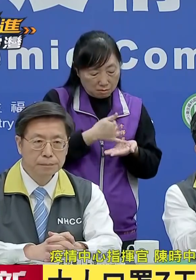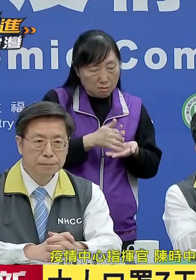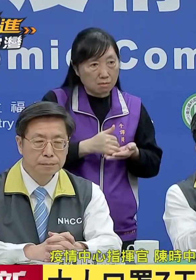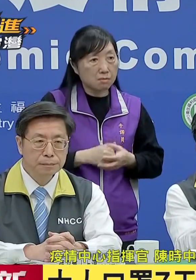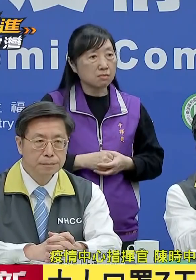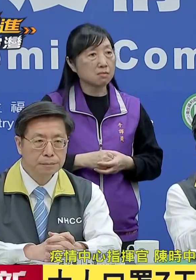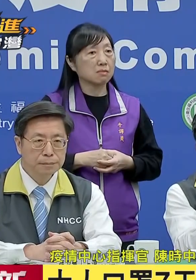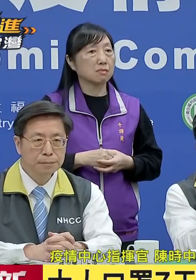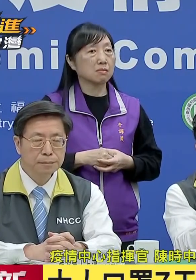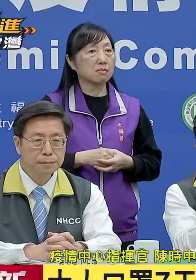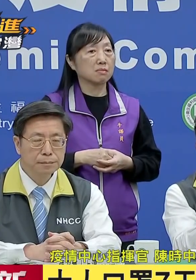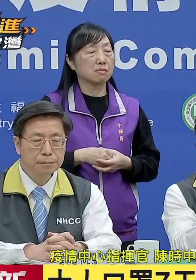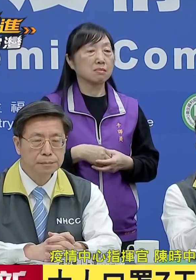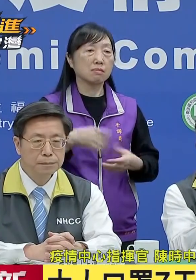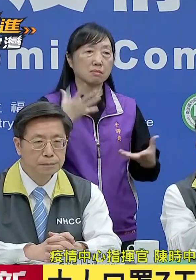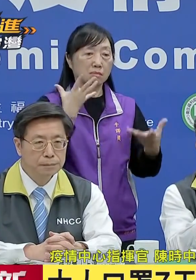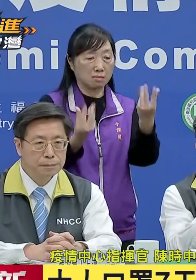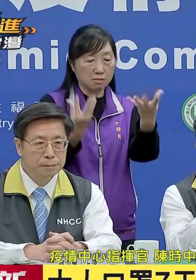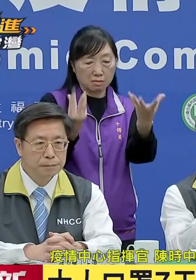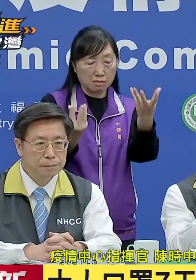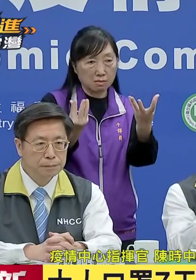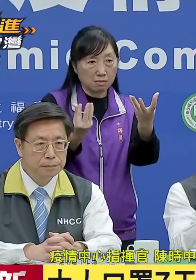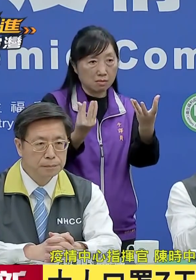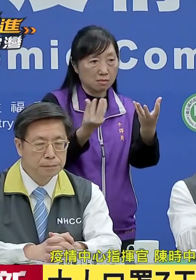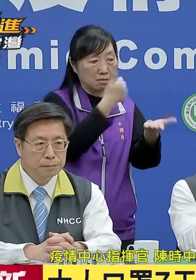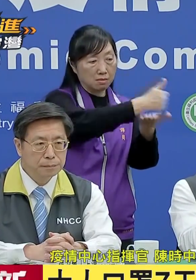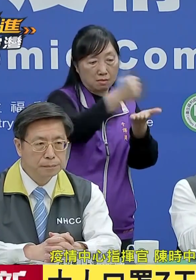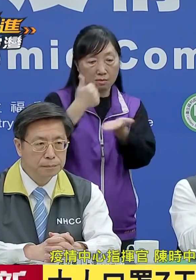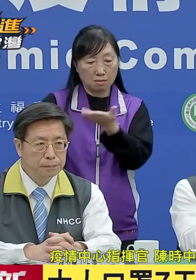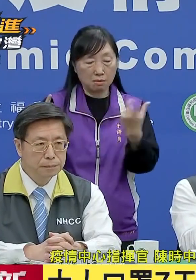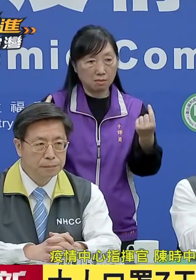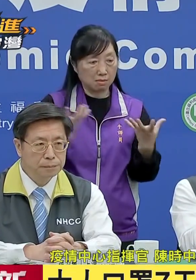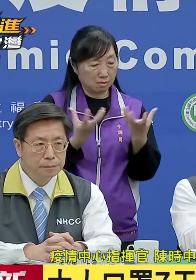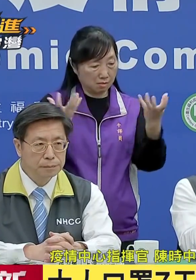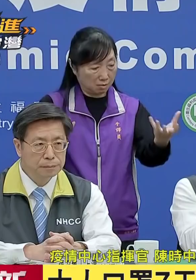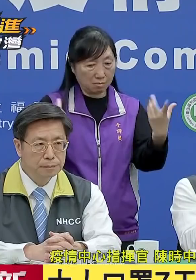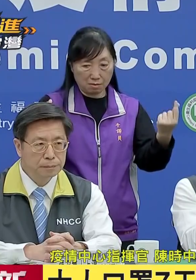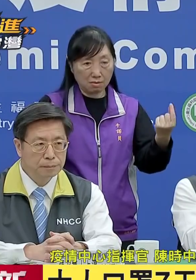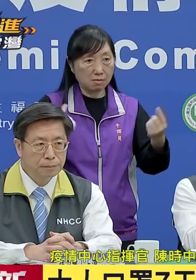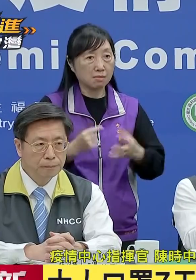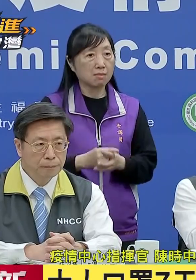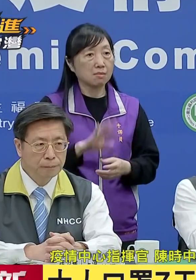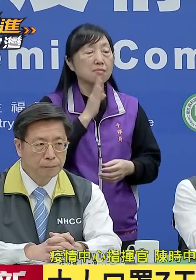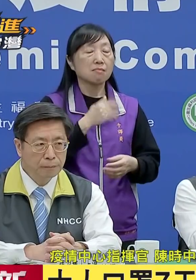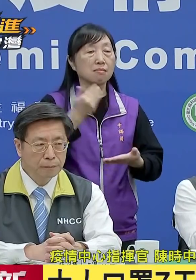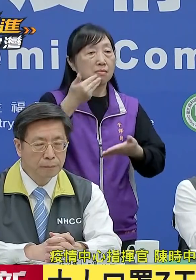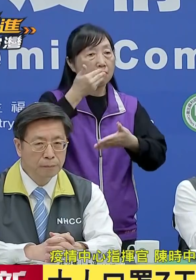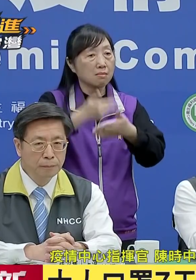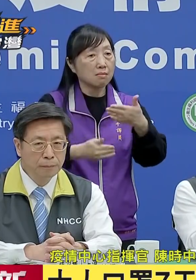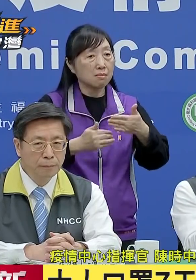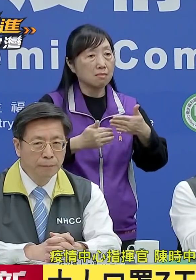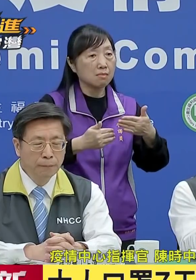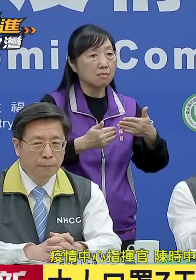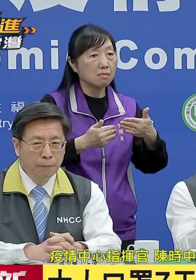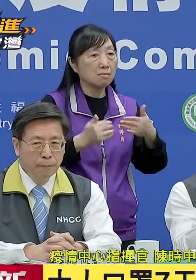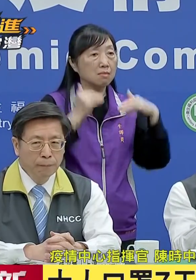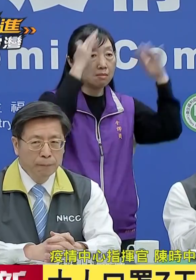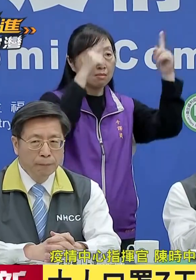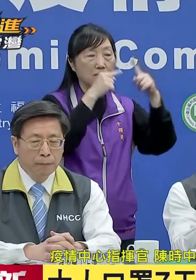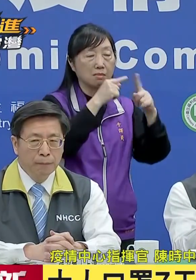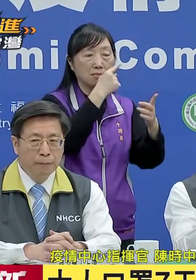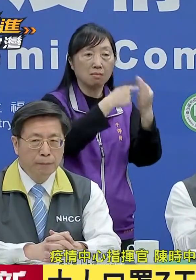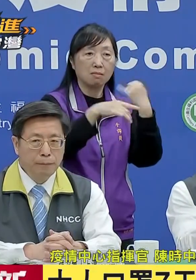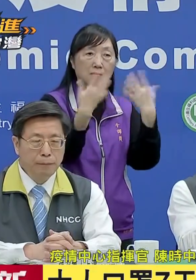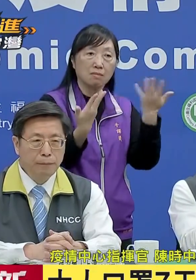间啊，一样的等量的发送的情况之下，好，那大概好还有剩下成人口罩1000片以上